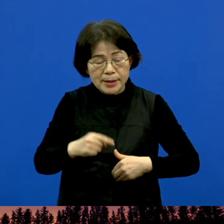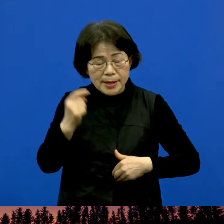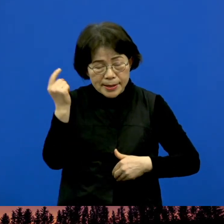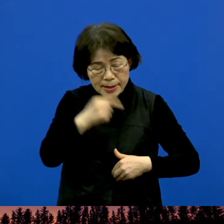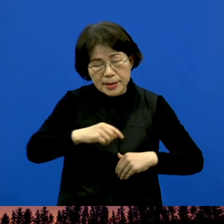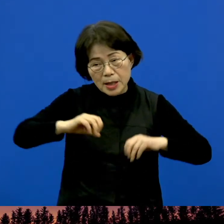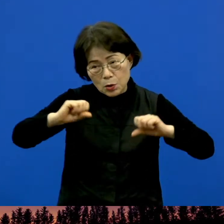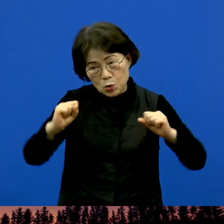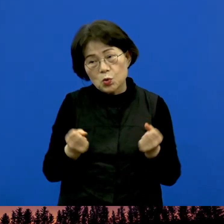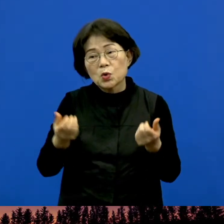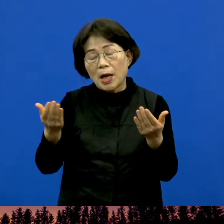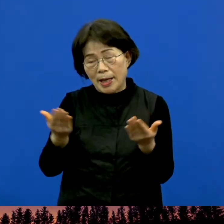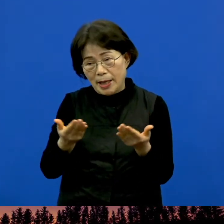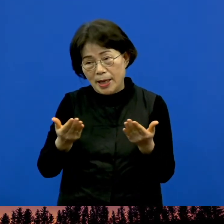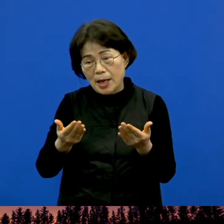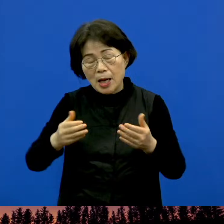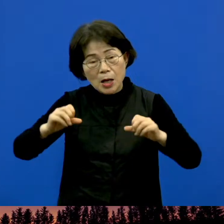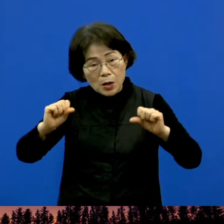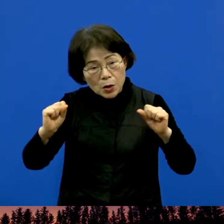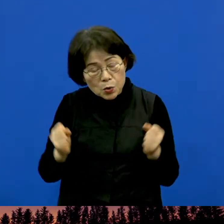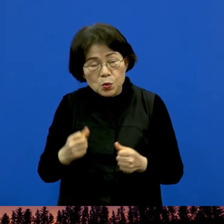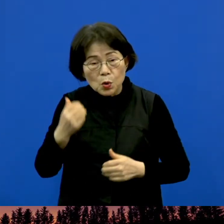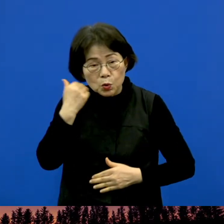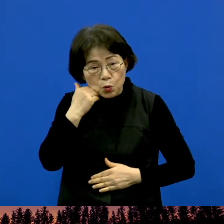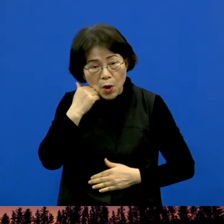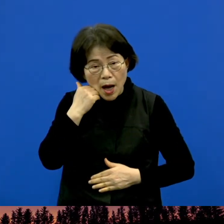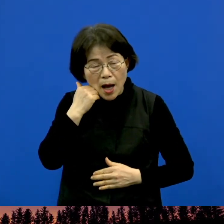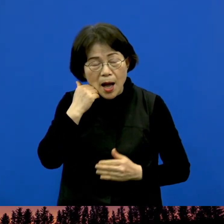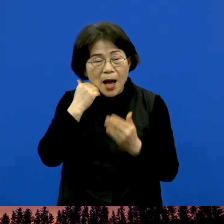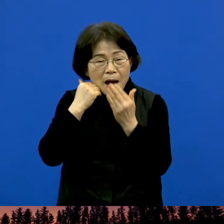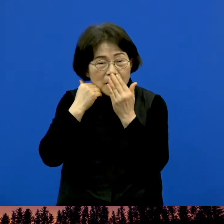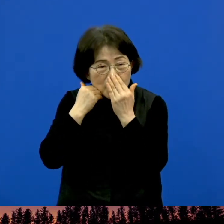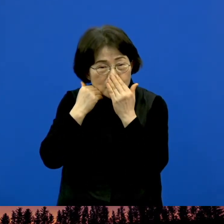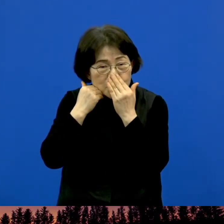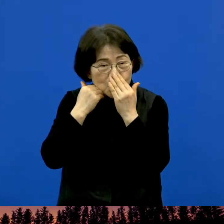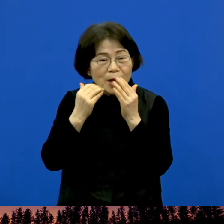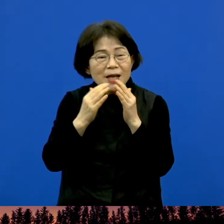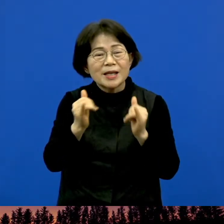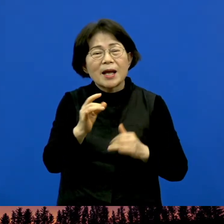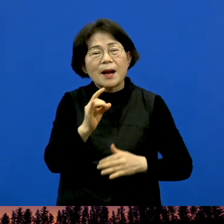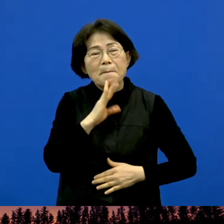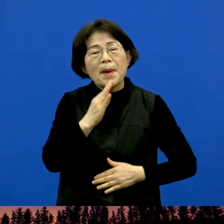순종해요. 그 순종은 누구 하느냐? 겸손한 사람들이 한다.